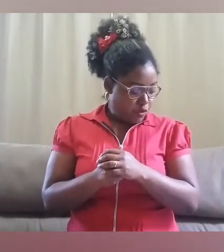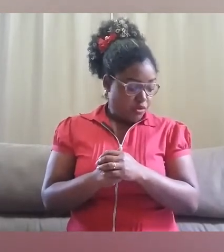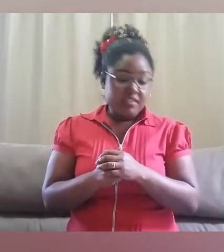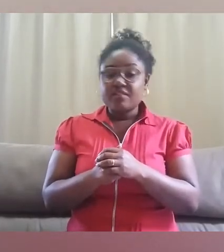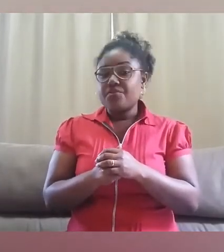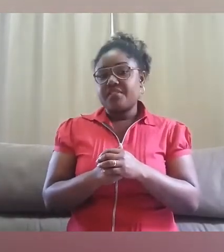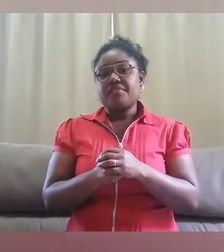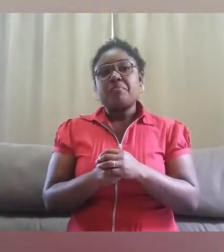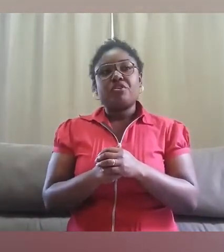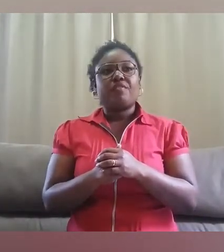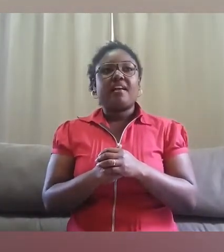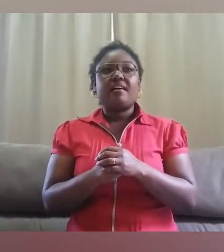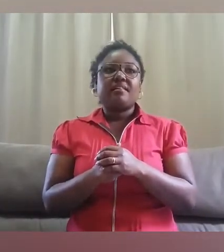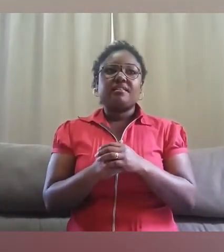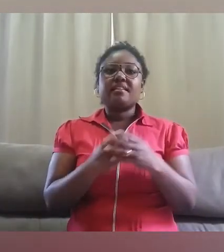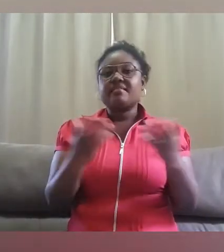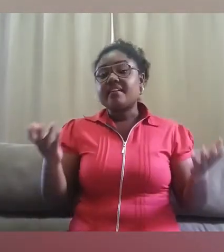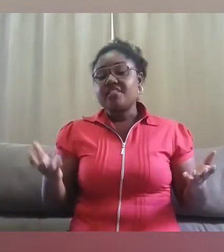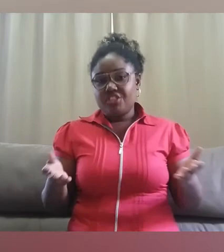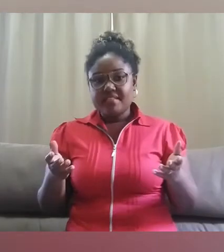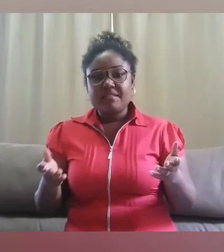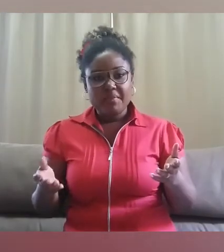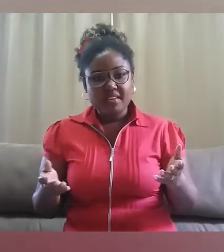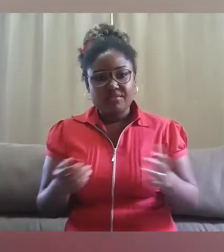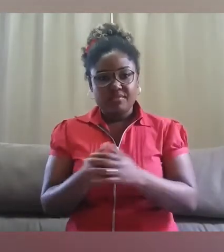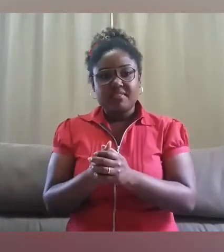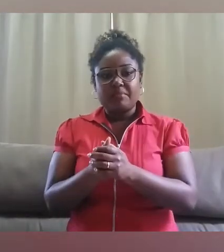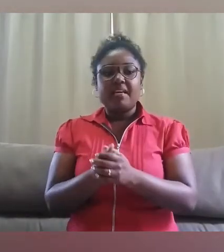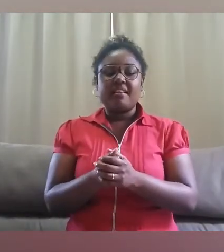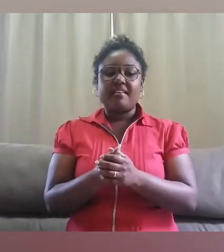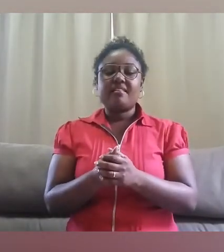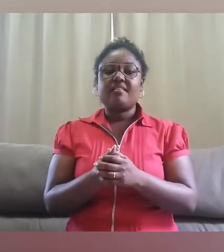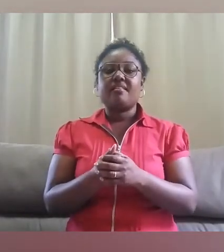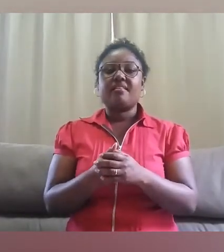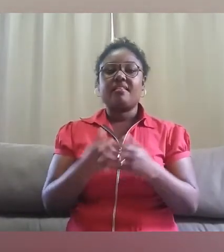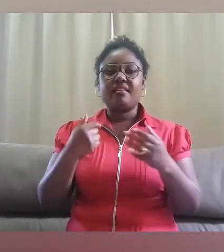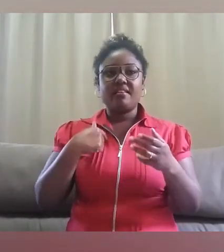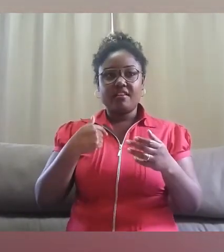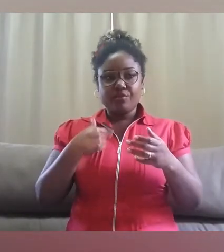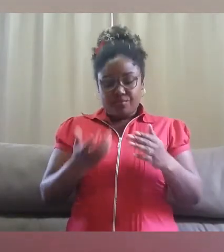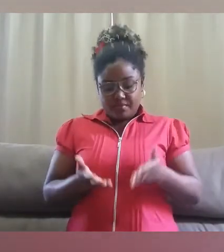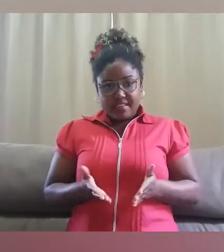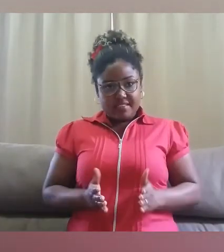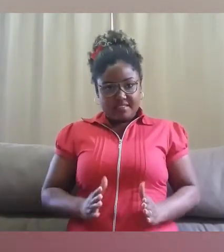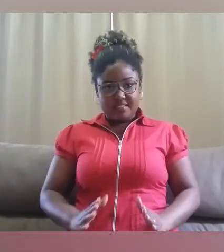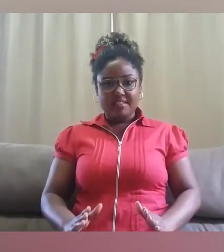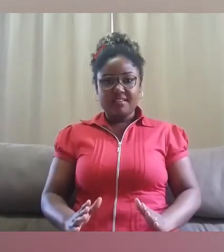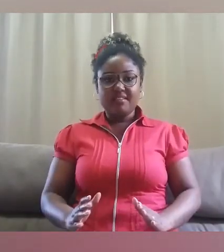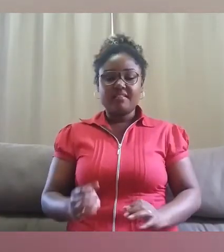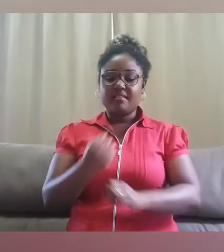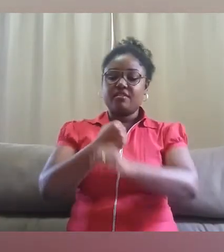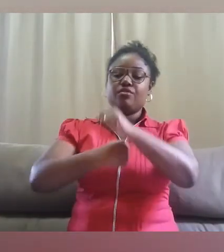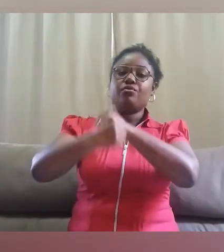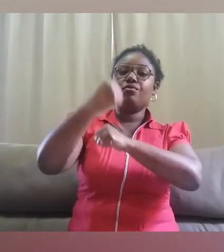Outra coisa. Você pode falar data de nascimento também, né? Eu nasci no